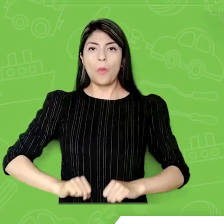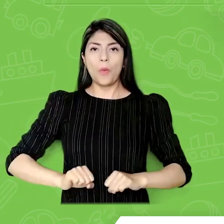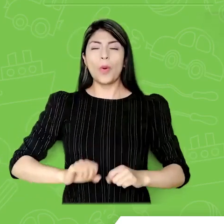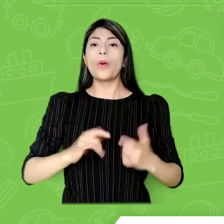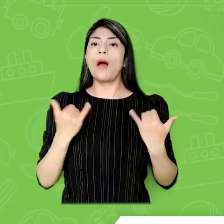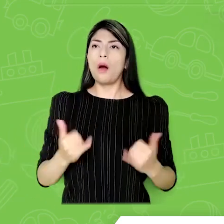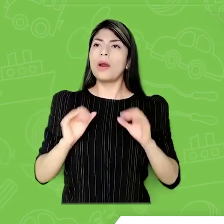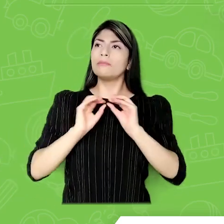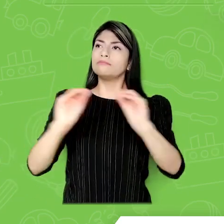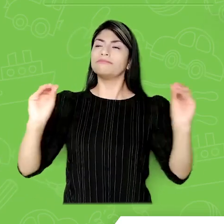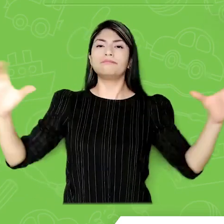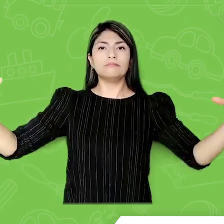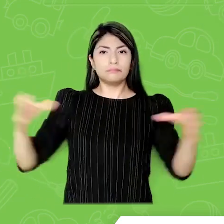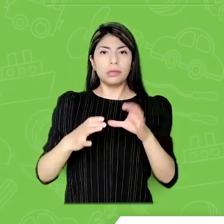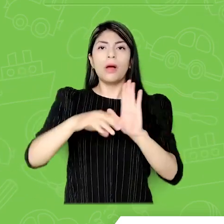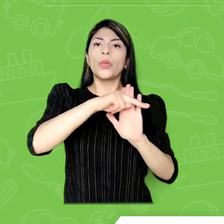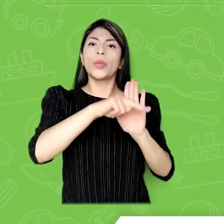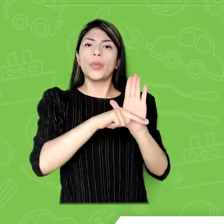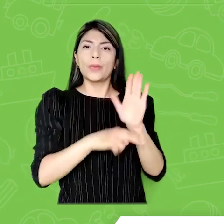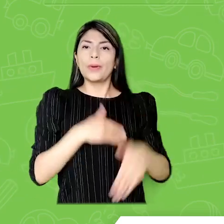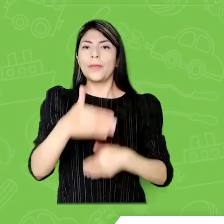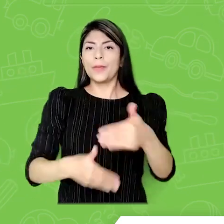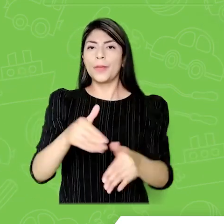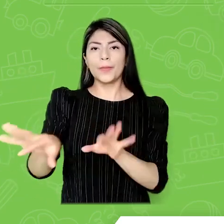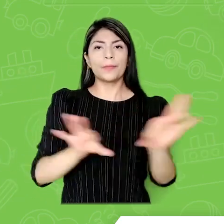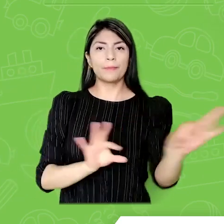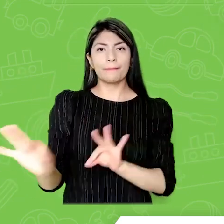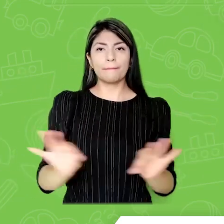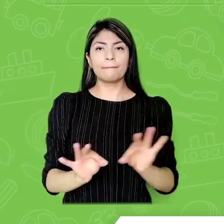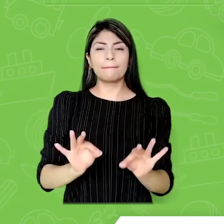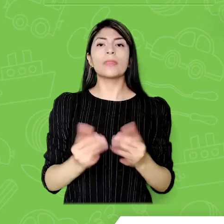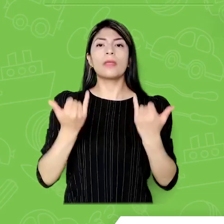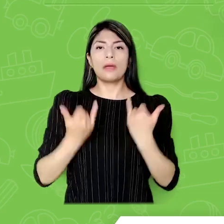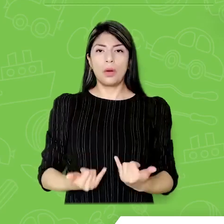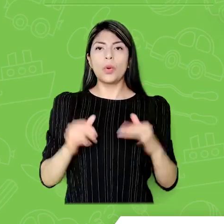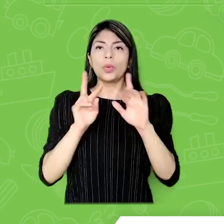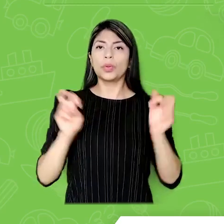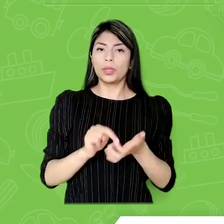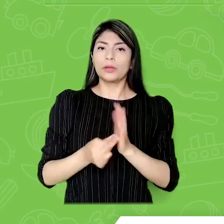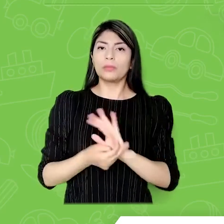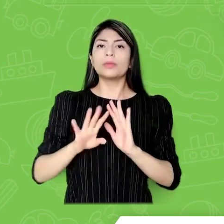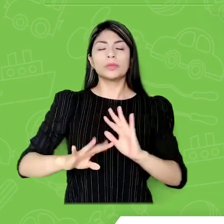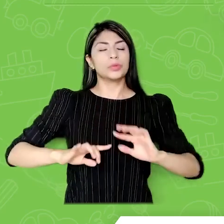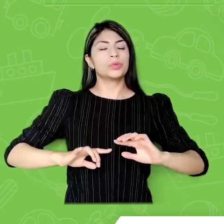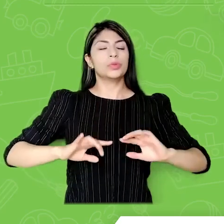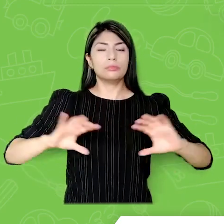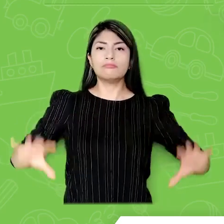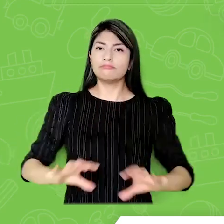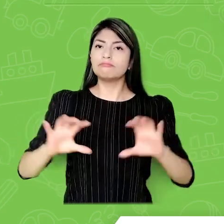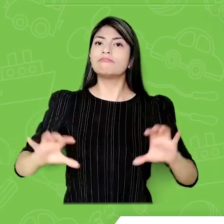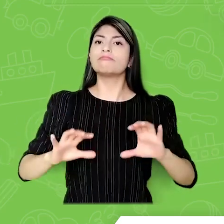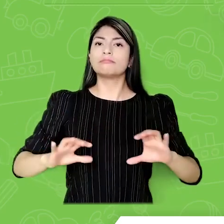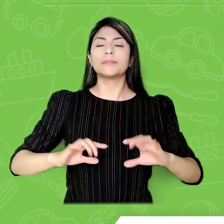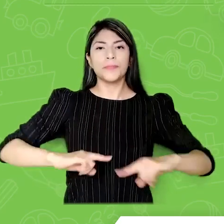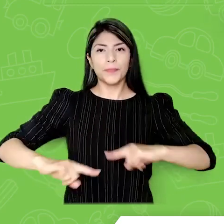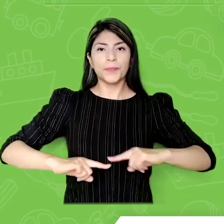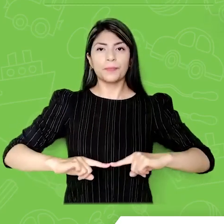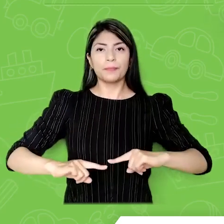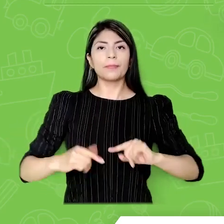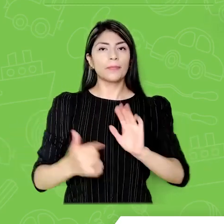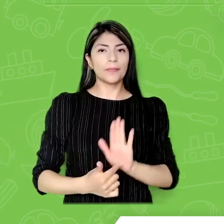proceso de selección de que trata este acto administrativo. En mérito de lo expuesto, la